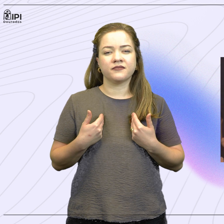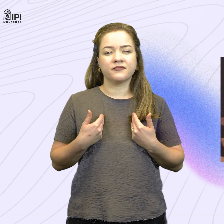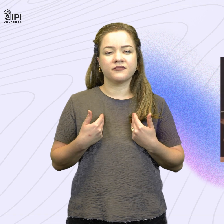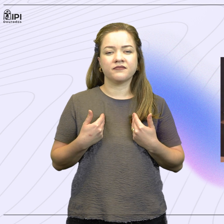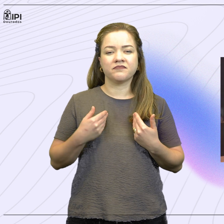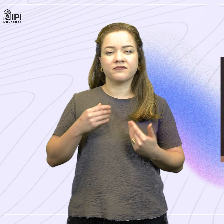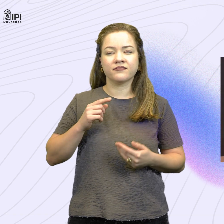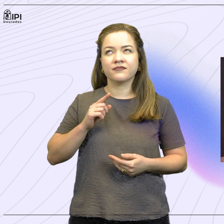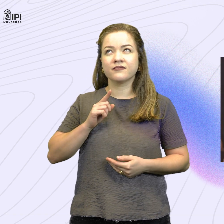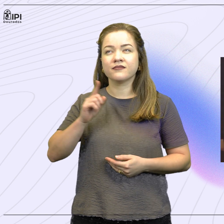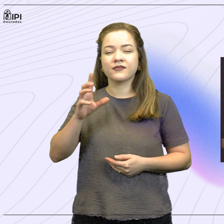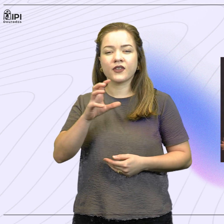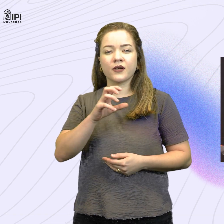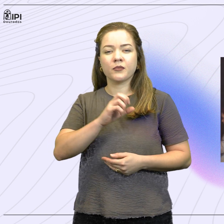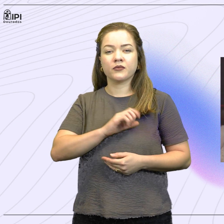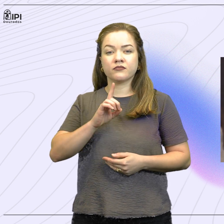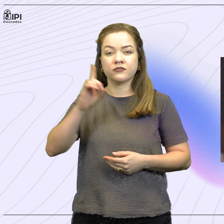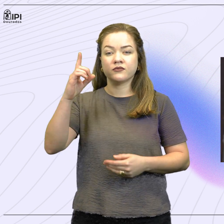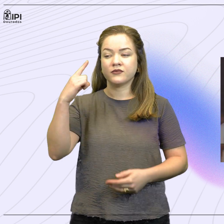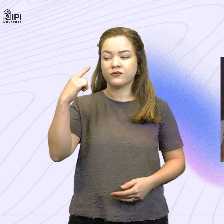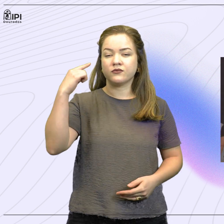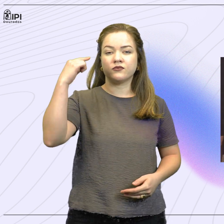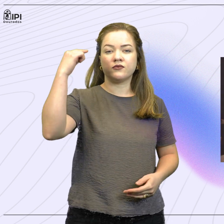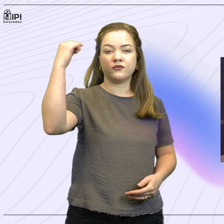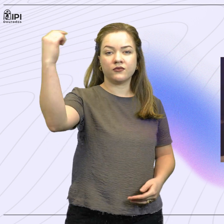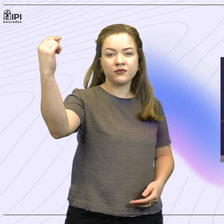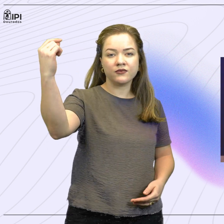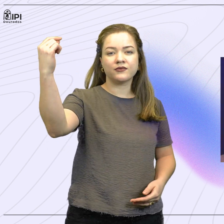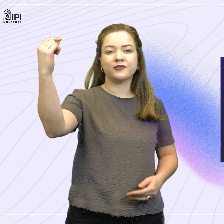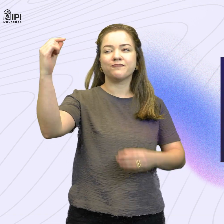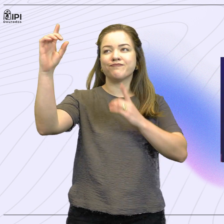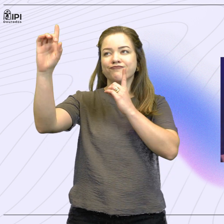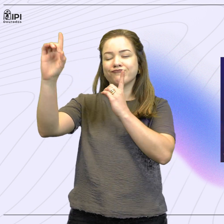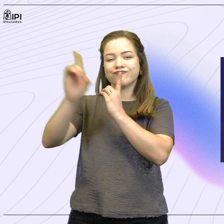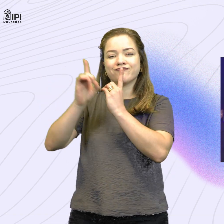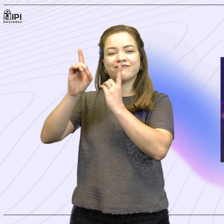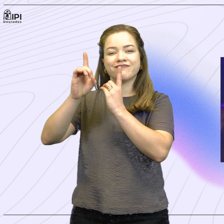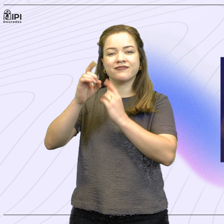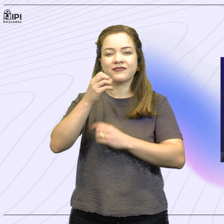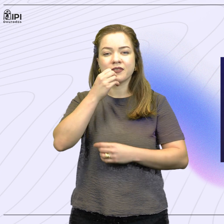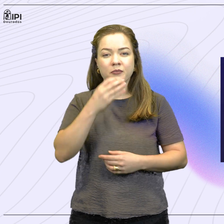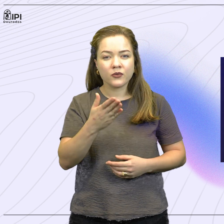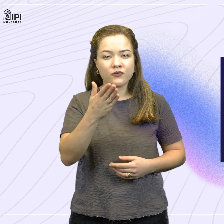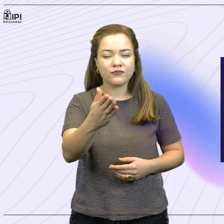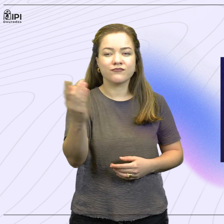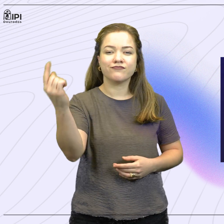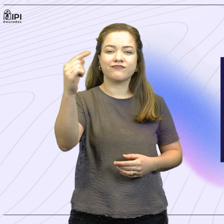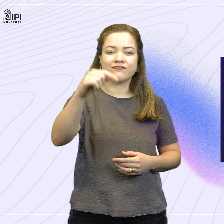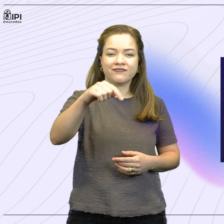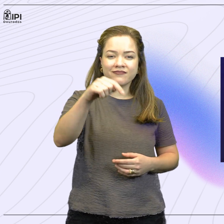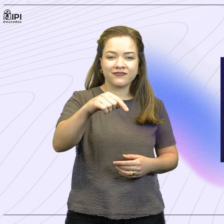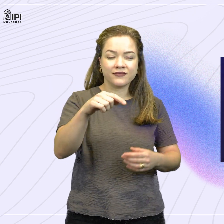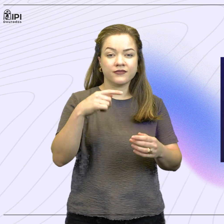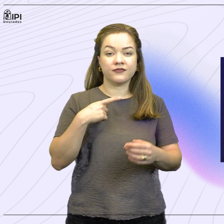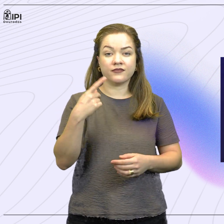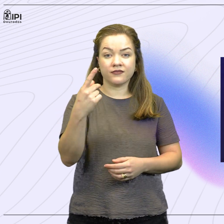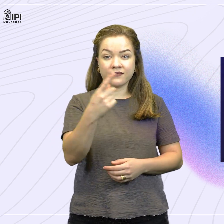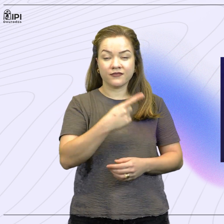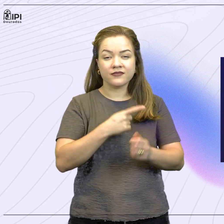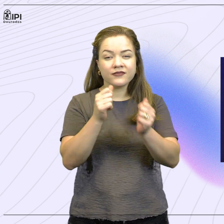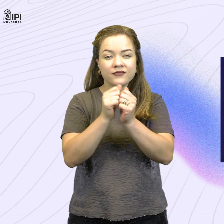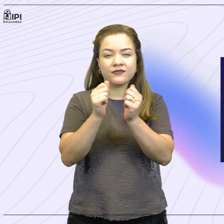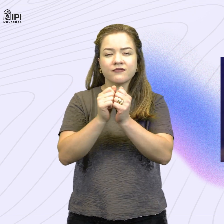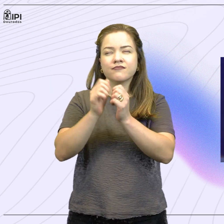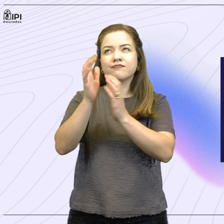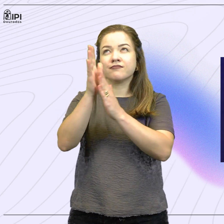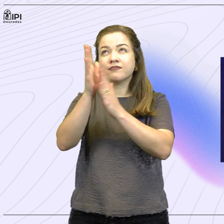Esse amor de Deus que nos escolhe, esse amor de Deus que nos alcança. Que bom que você veio a este lugar e juntos